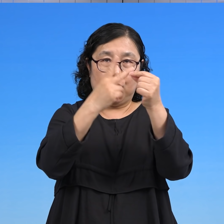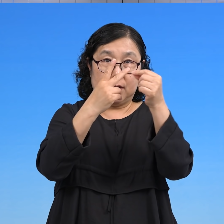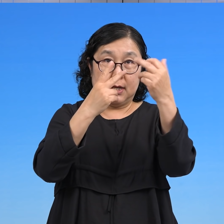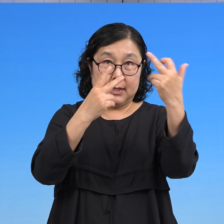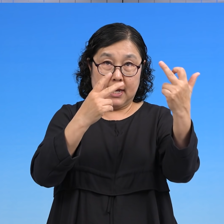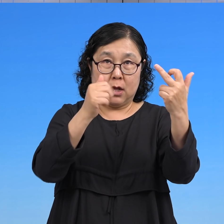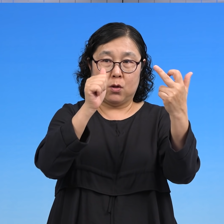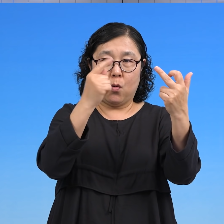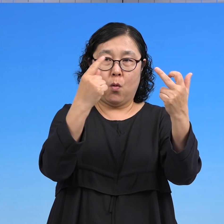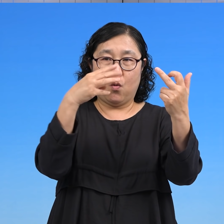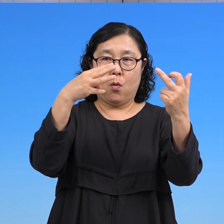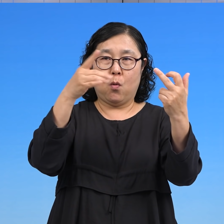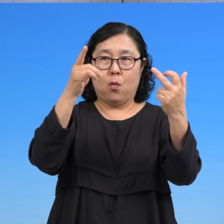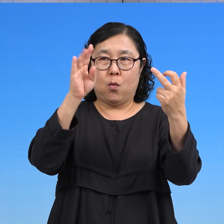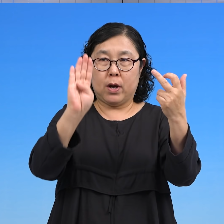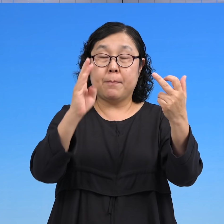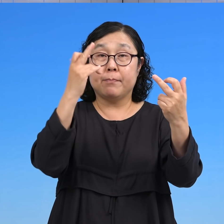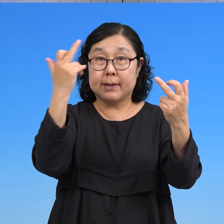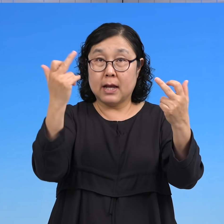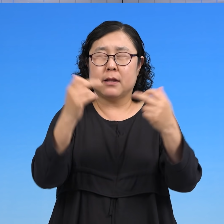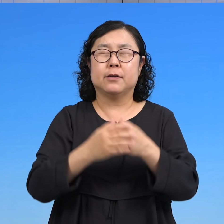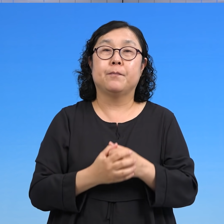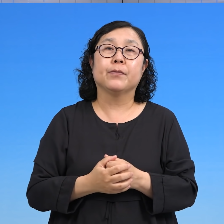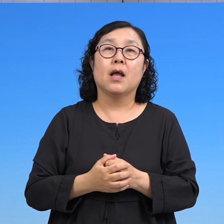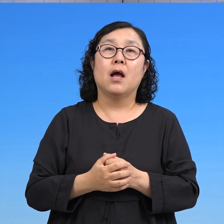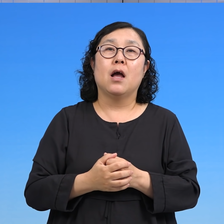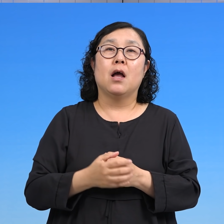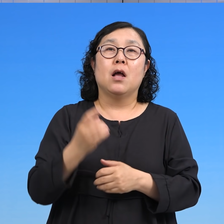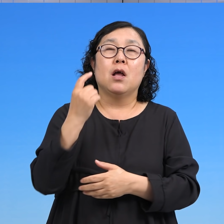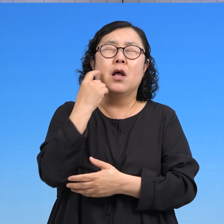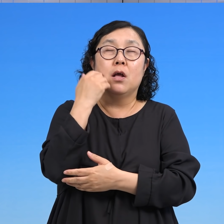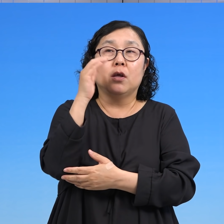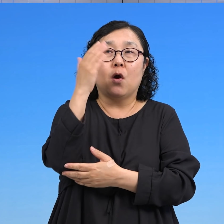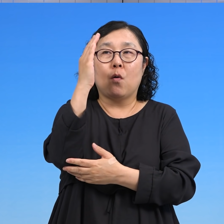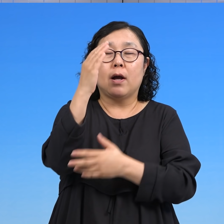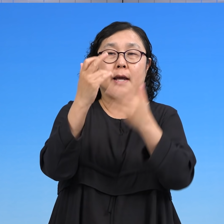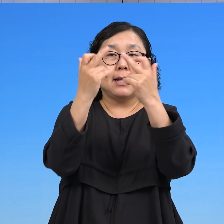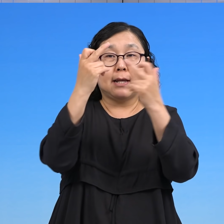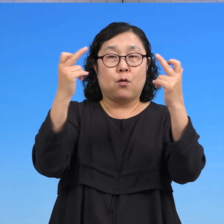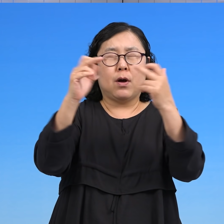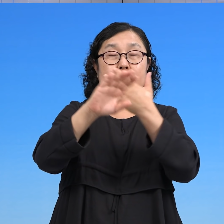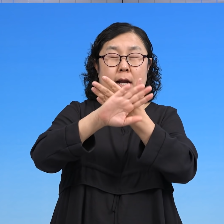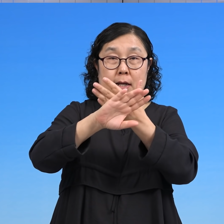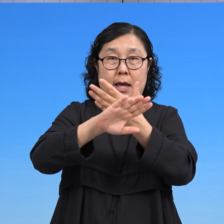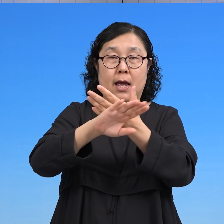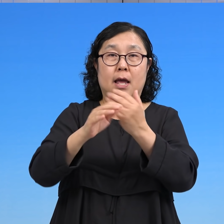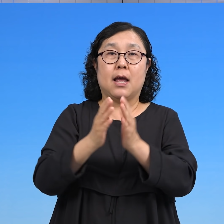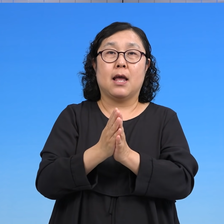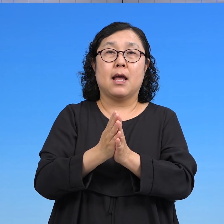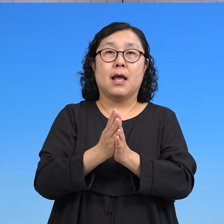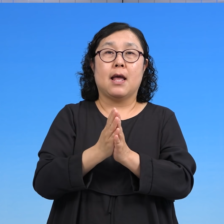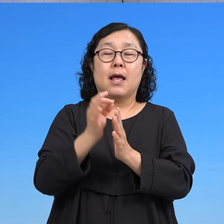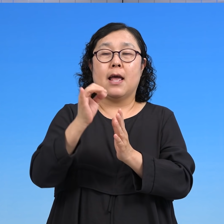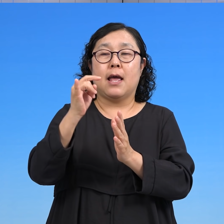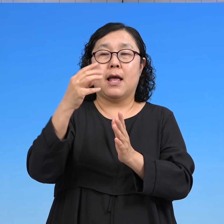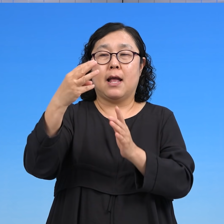두 번째 나오는 산 호렙산은요, 엘리야가 경험했던 영광의 산이었던 갈멜산과